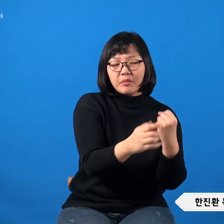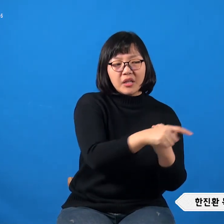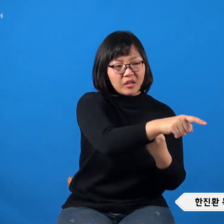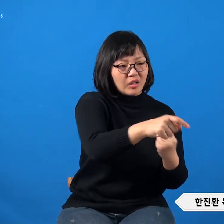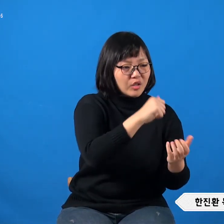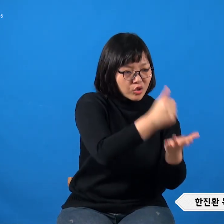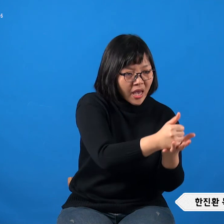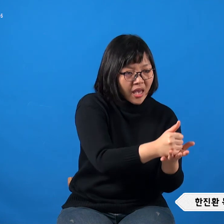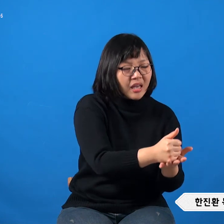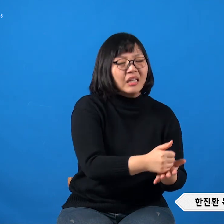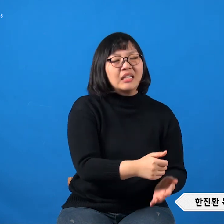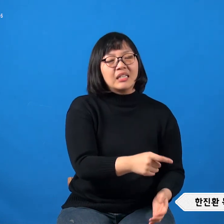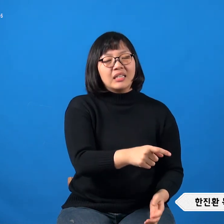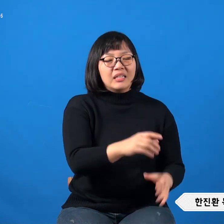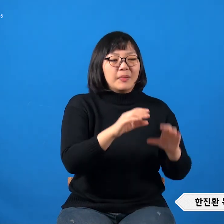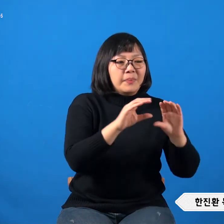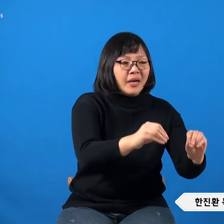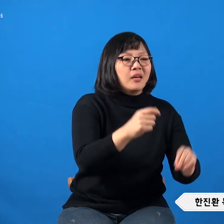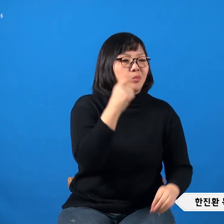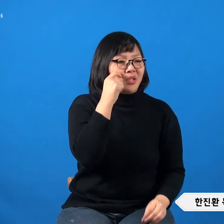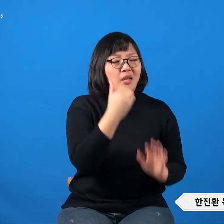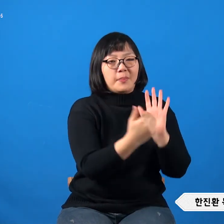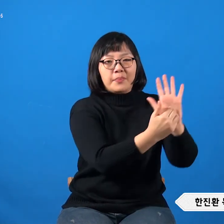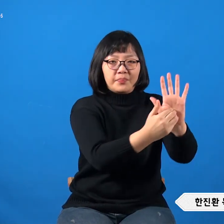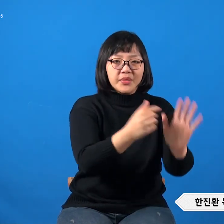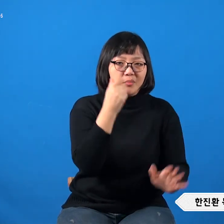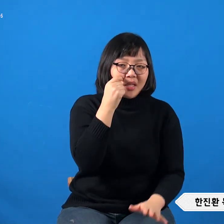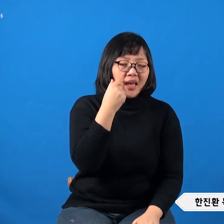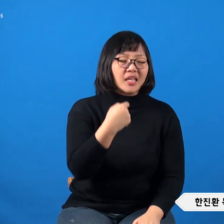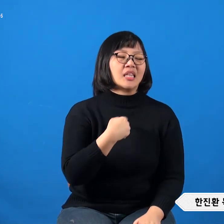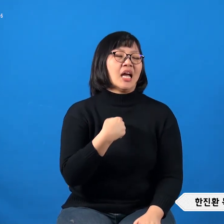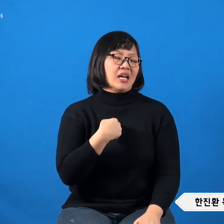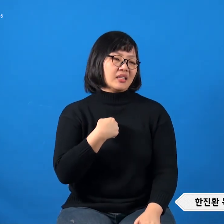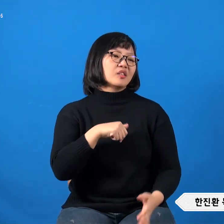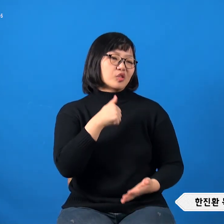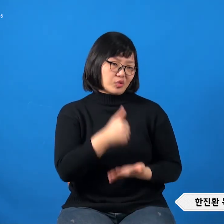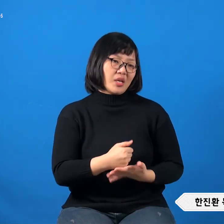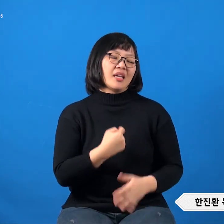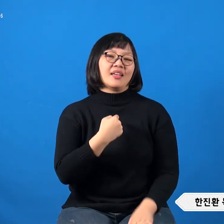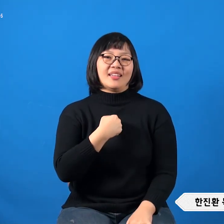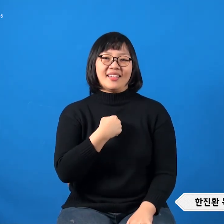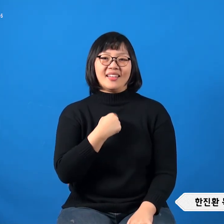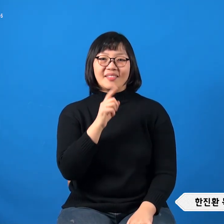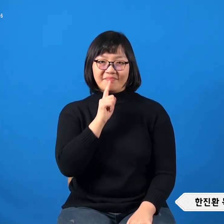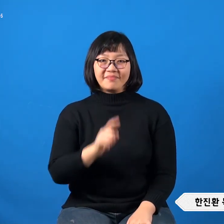공동체의 범죄를 막지 못한 그 공동의 책임이 나에게도 있다는 것입니다.